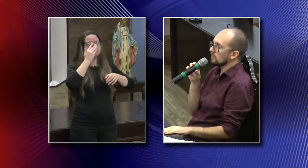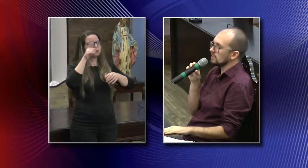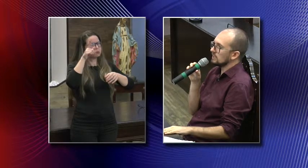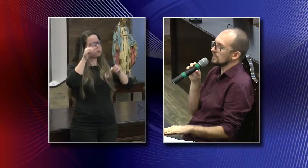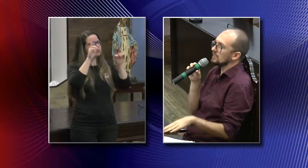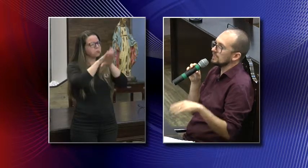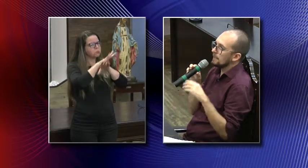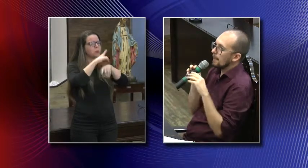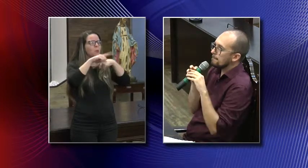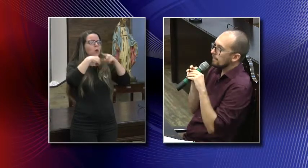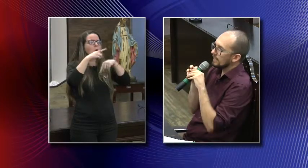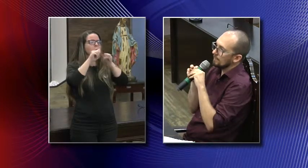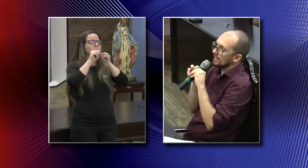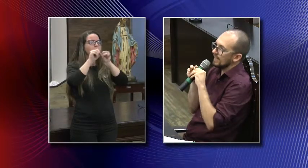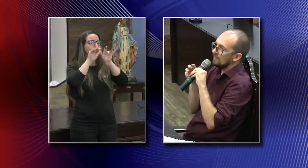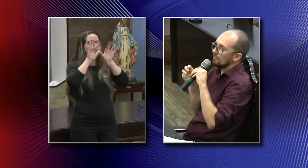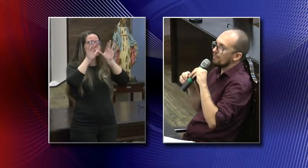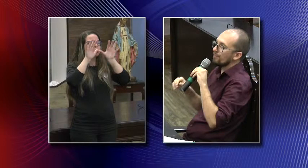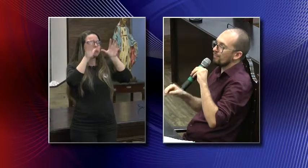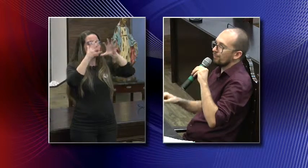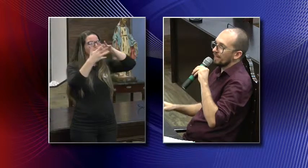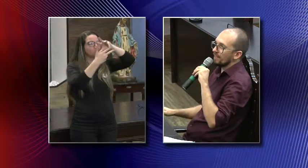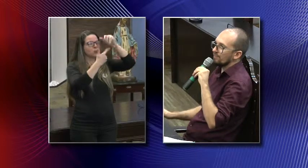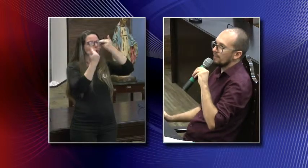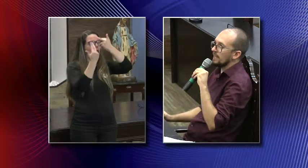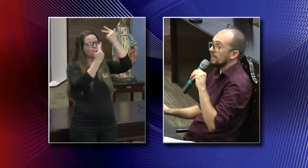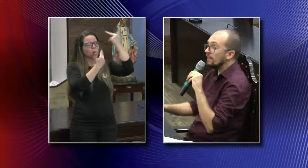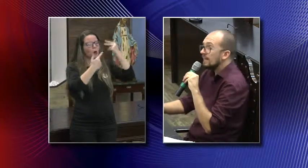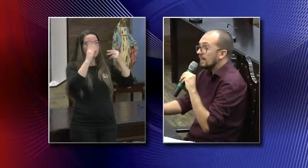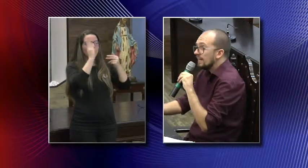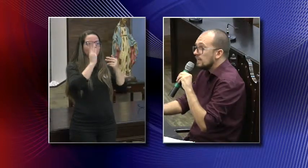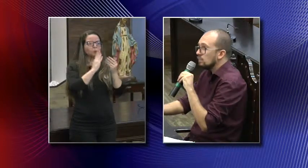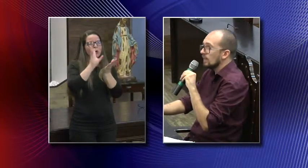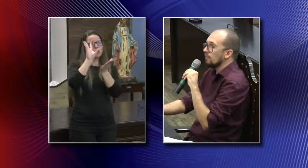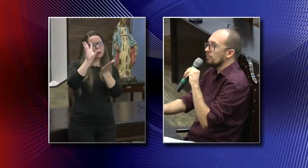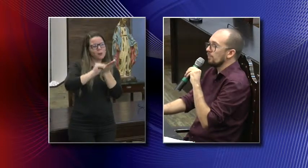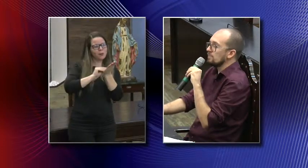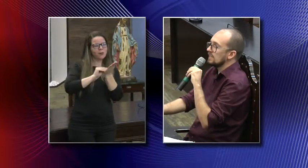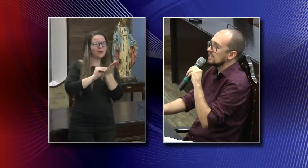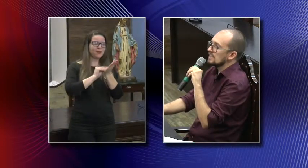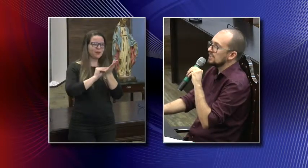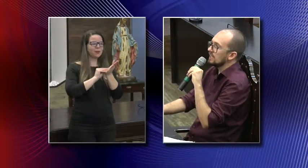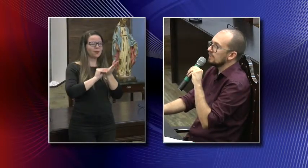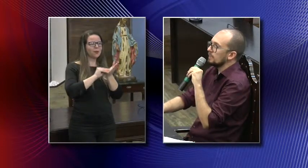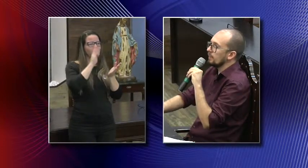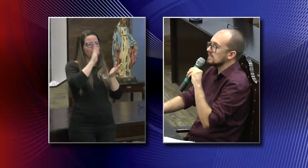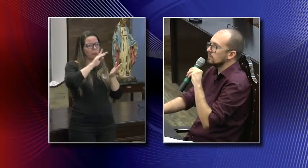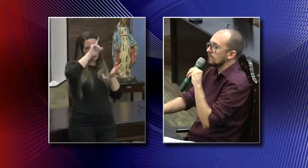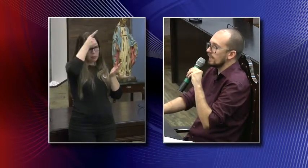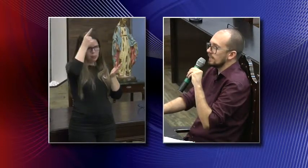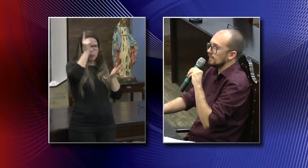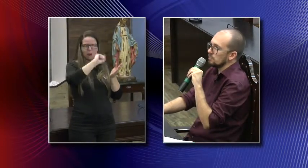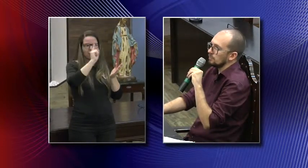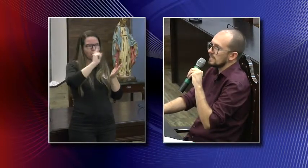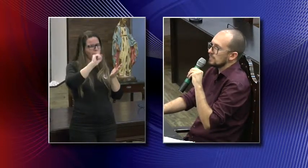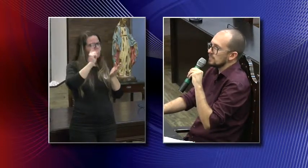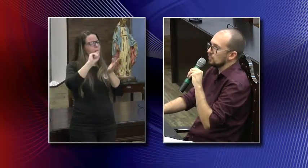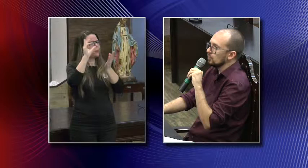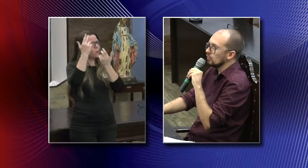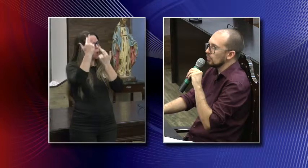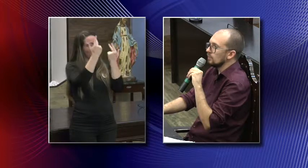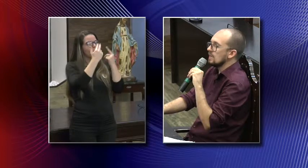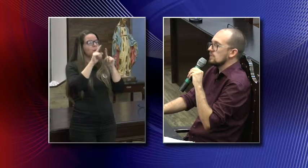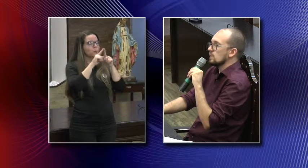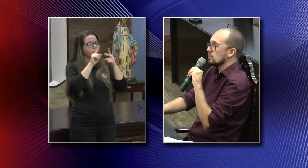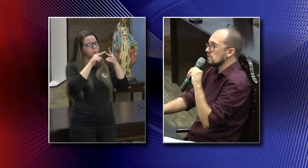cor da bengala branca e vermelha, e isso acabou chegando até o Brasil também, né? Não só no Brasil, mas no